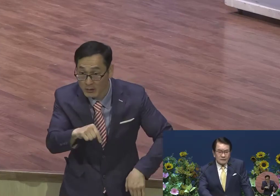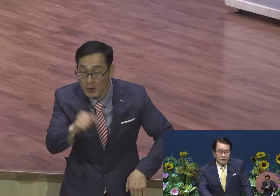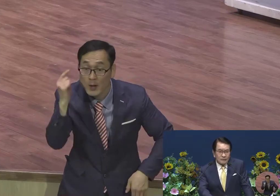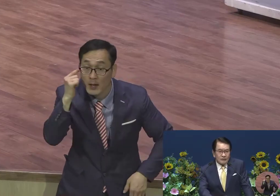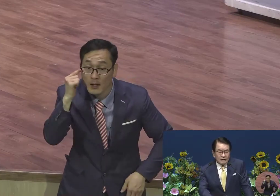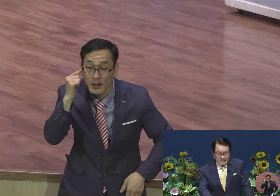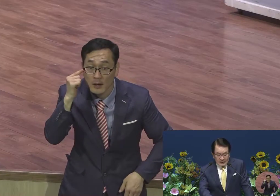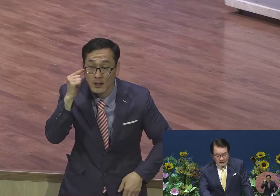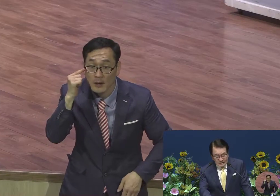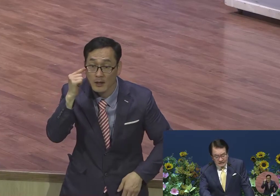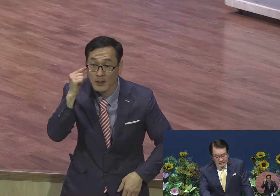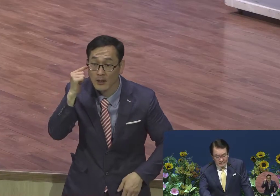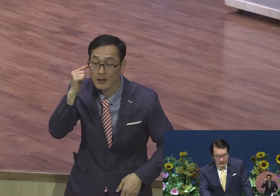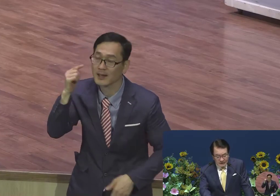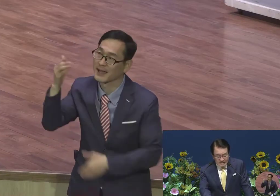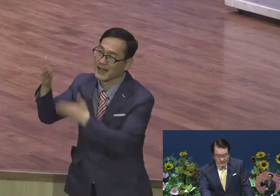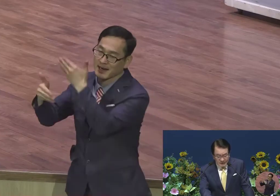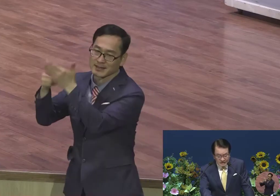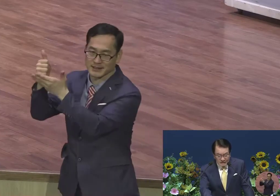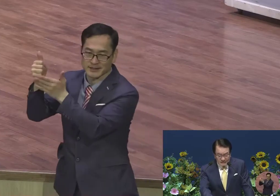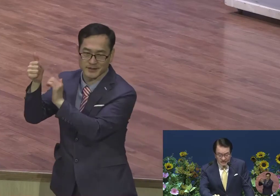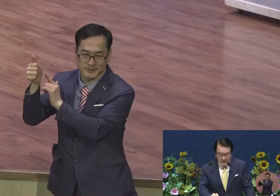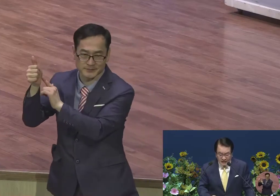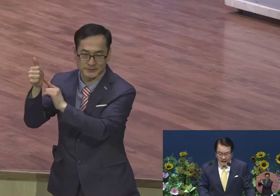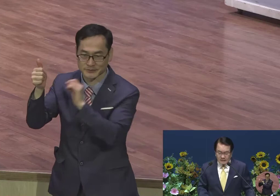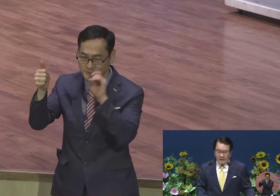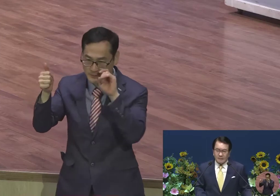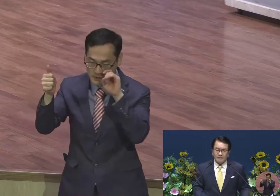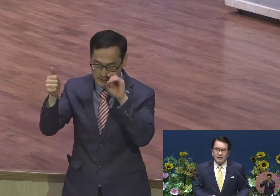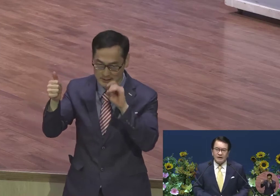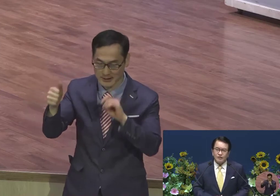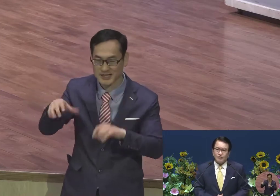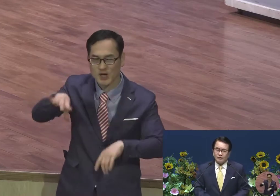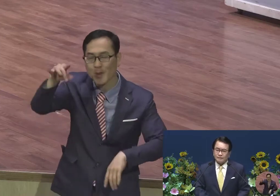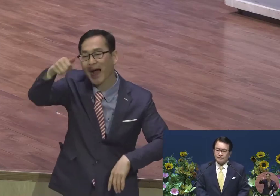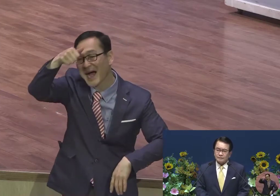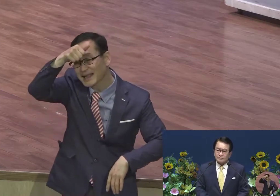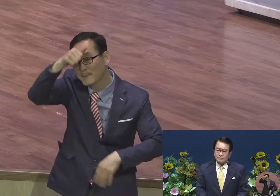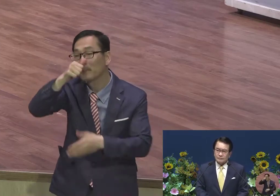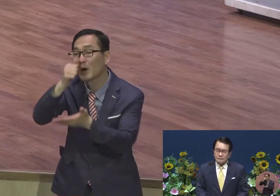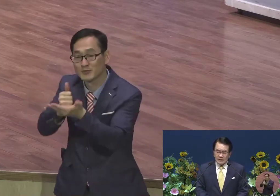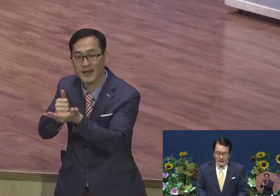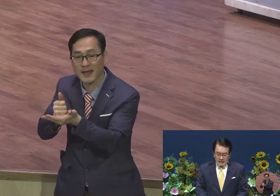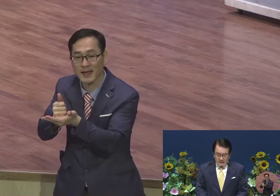하나님께서는요 창세 1 3장에서 발생된 처사는 아담의 범죄 이후